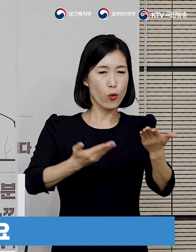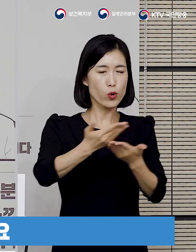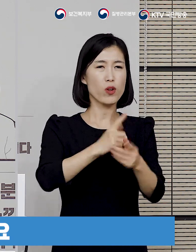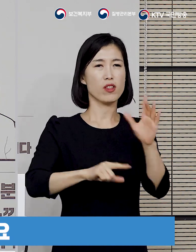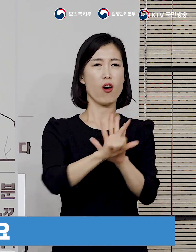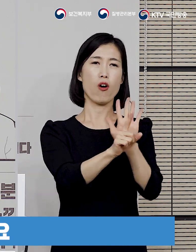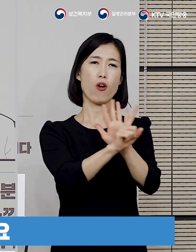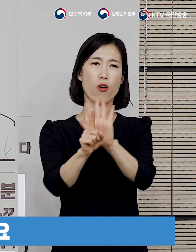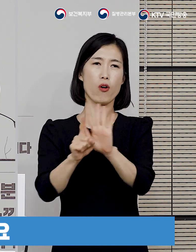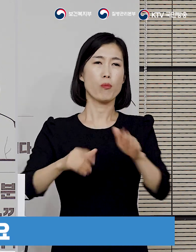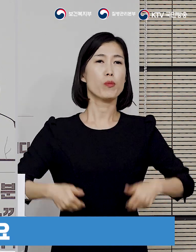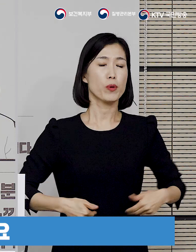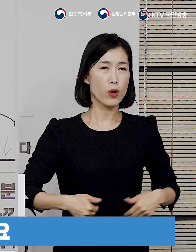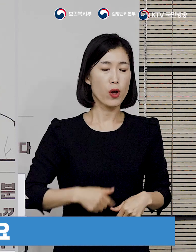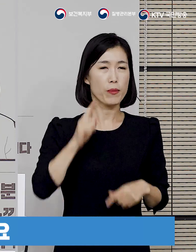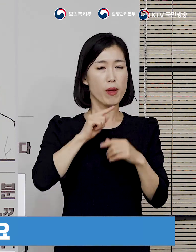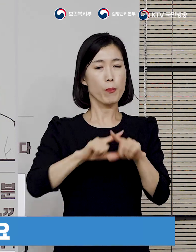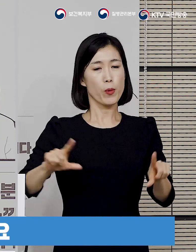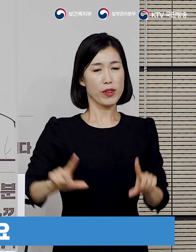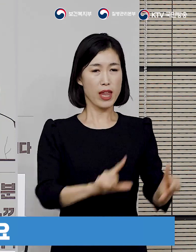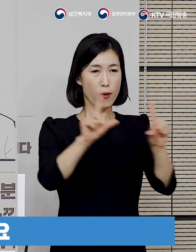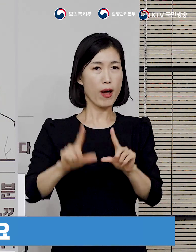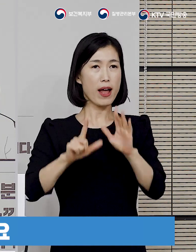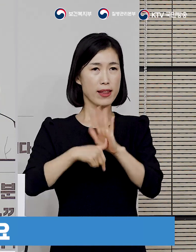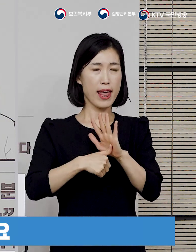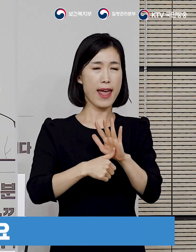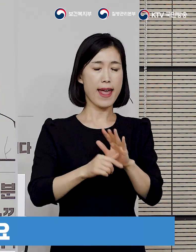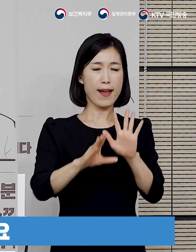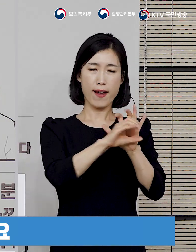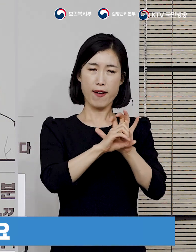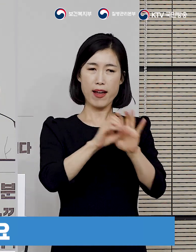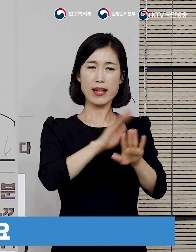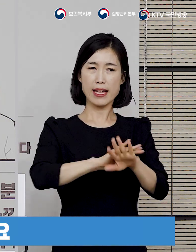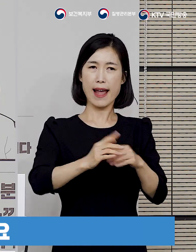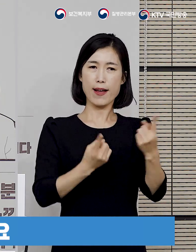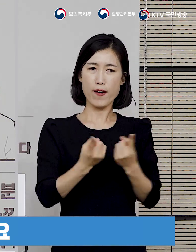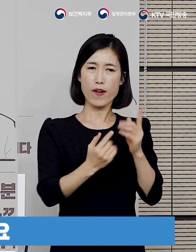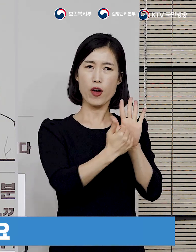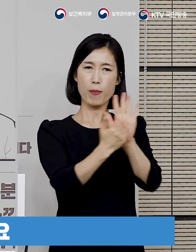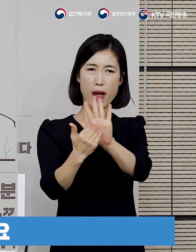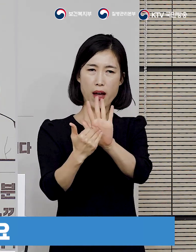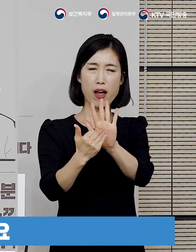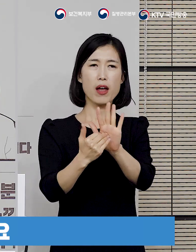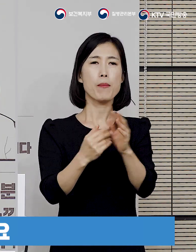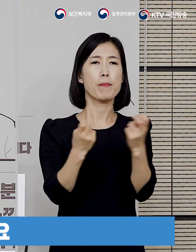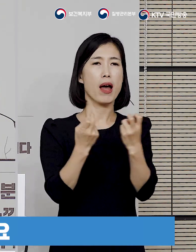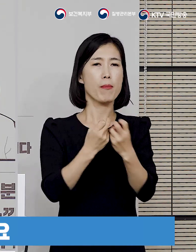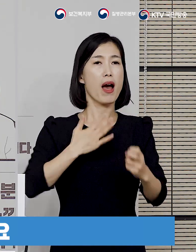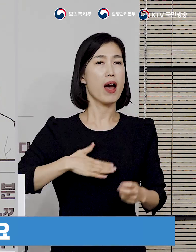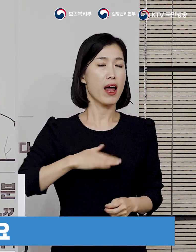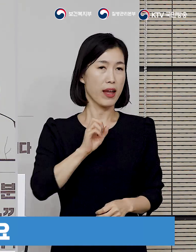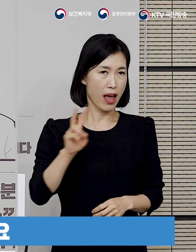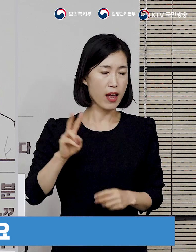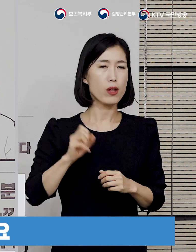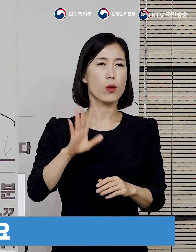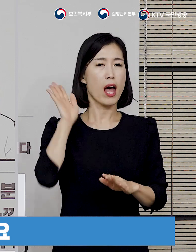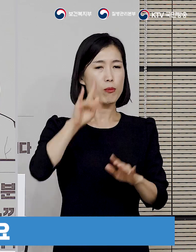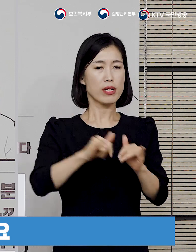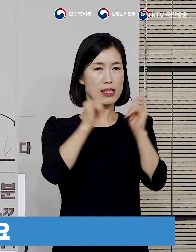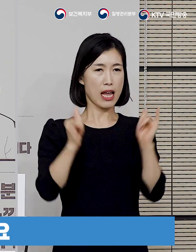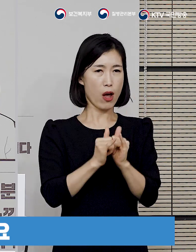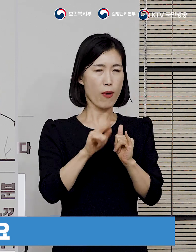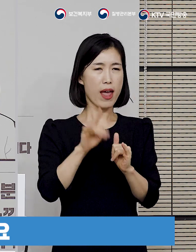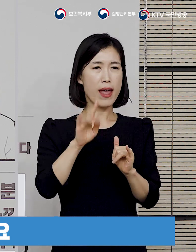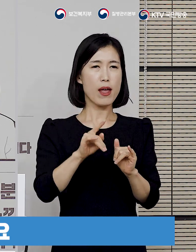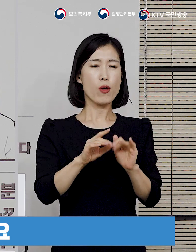서로 공유하고 확산해야 합니다. 일상 속에서 슬기롭게 코로나19를 통제해 나가는 사회를